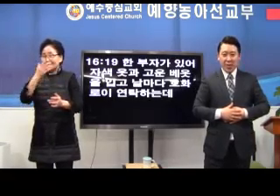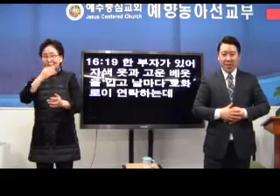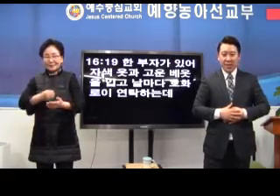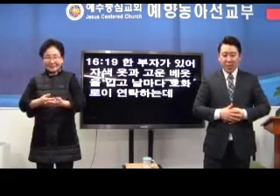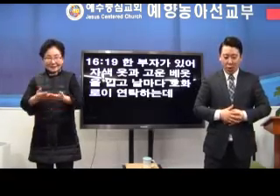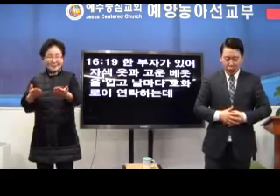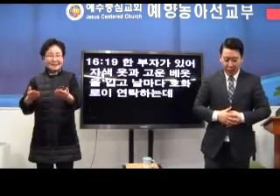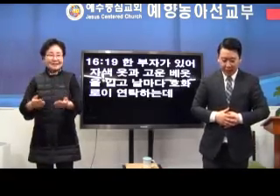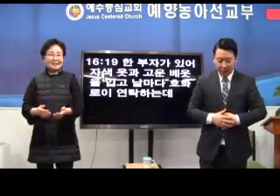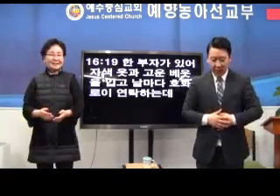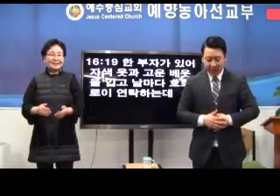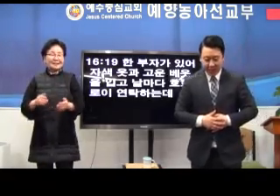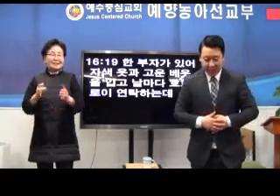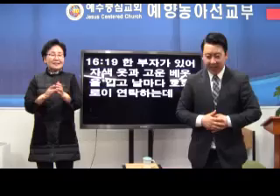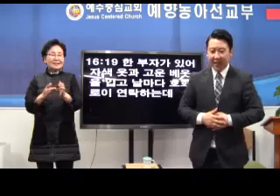주님이 천국에 들어가야 되는데